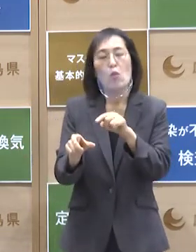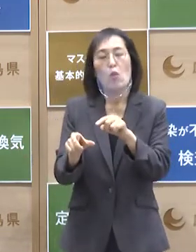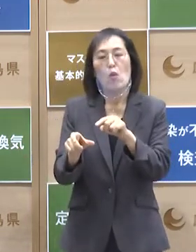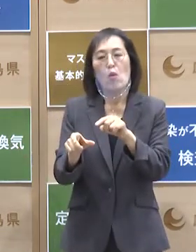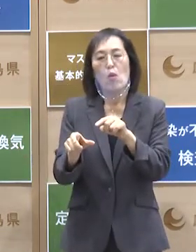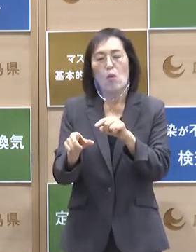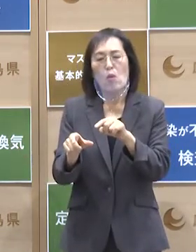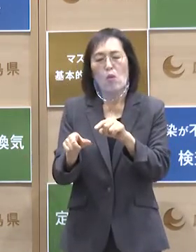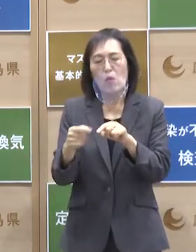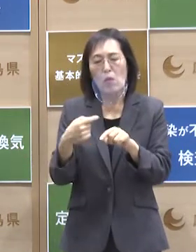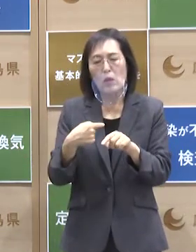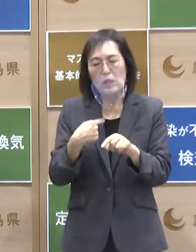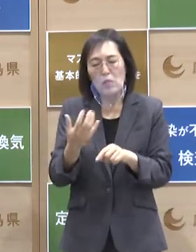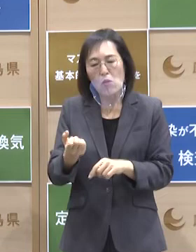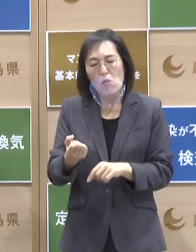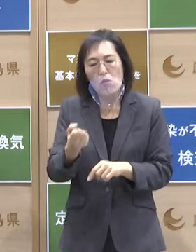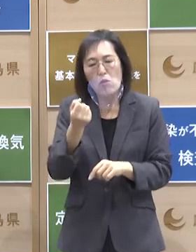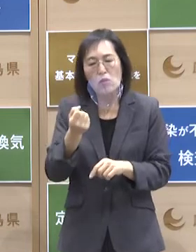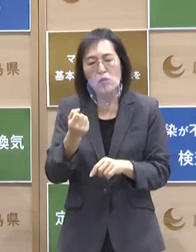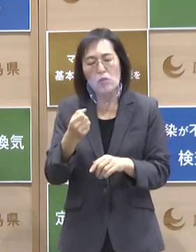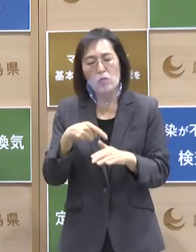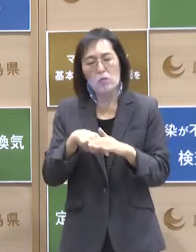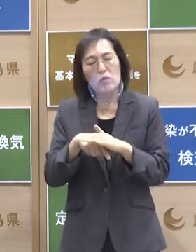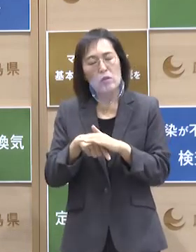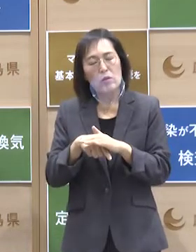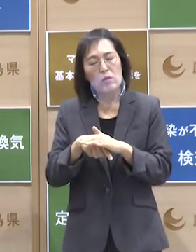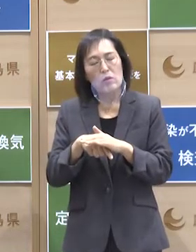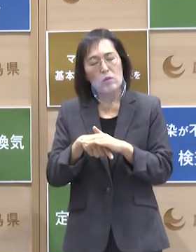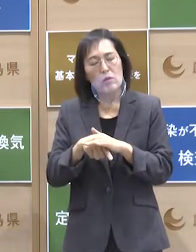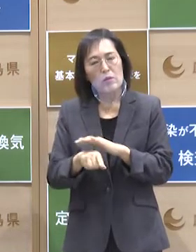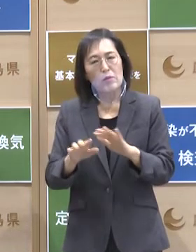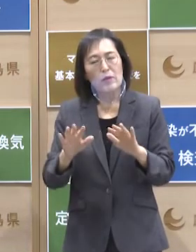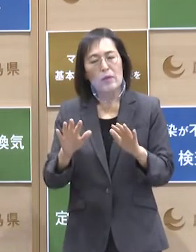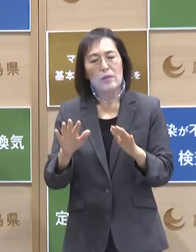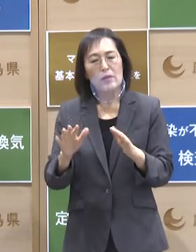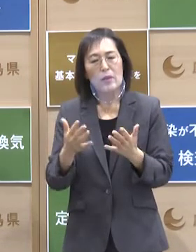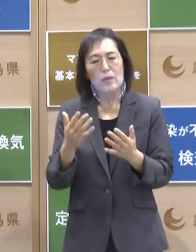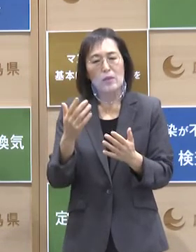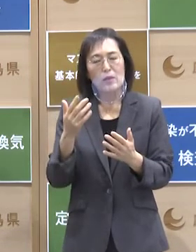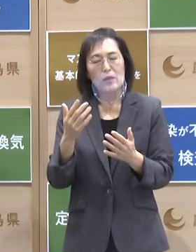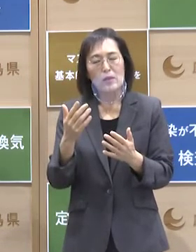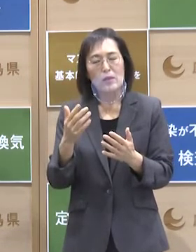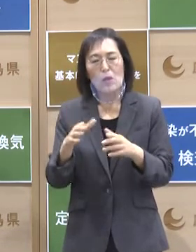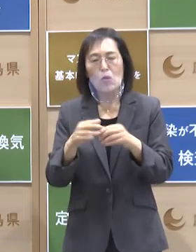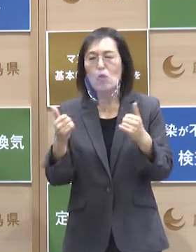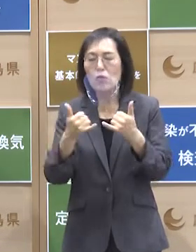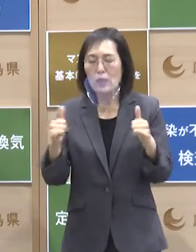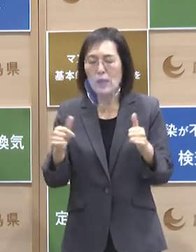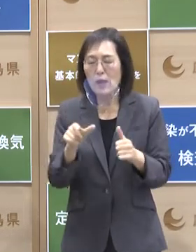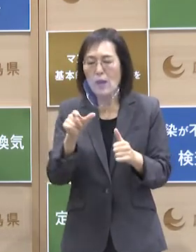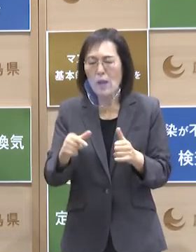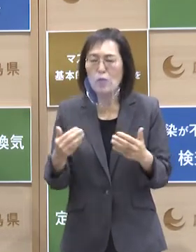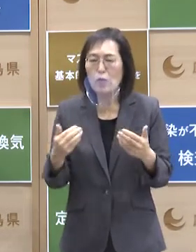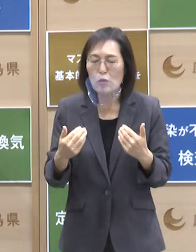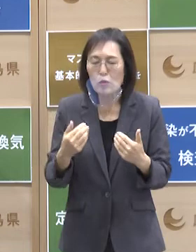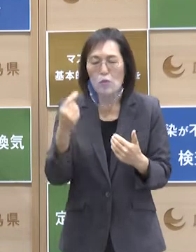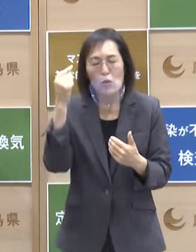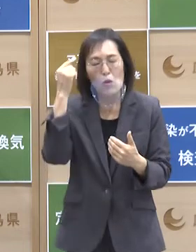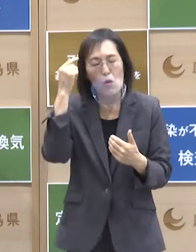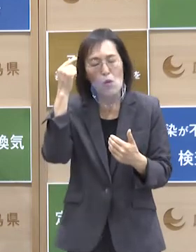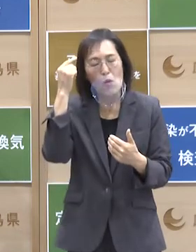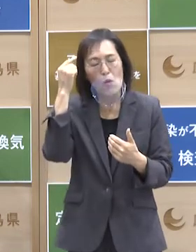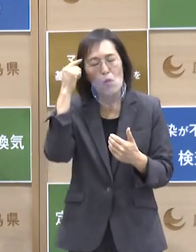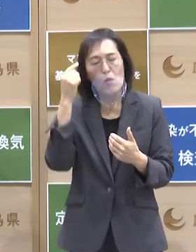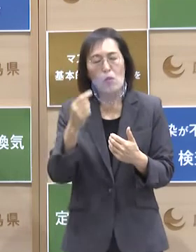する理由がないというふうに国民が感じていることが根本的問題なので、それをこう地方がの努力がそれは悪いん